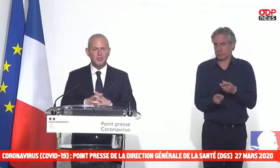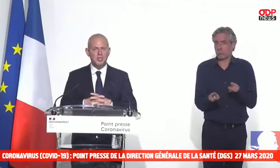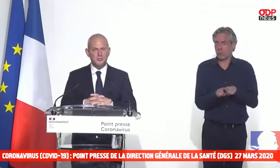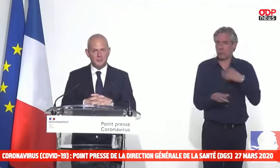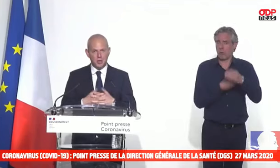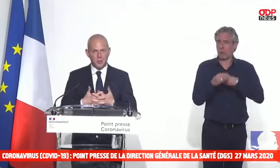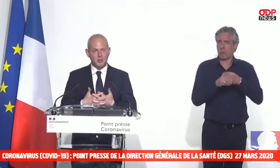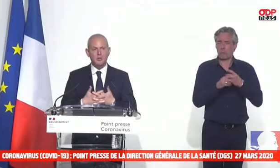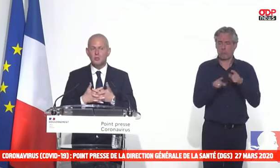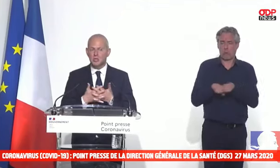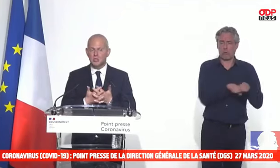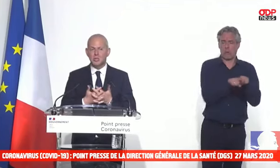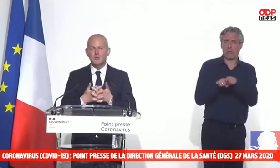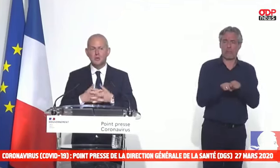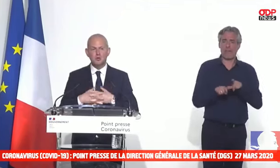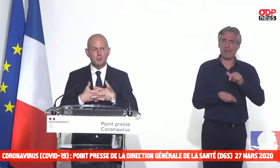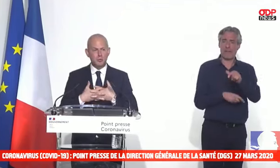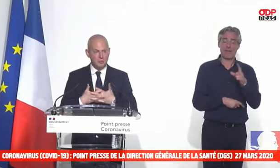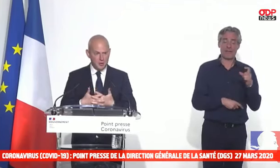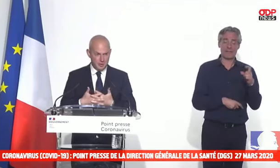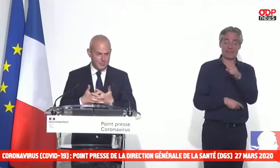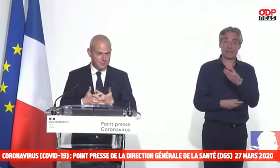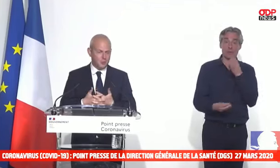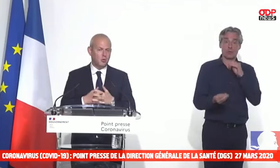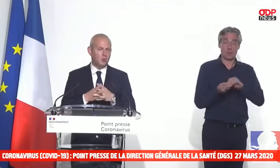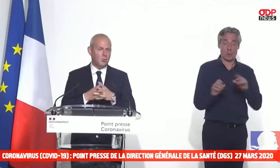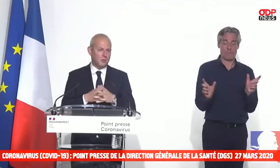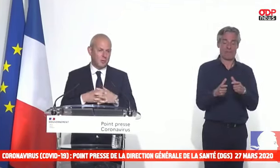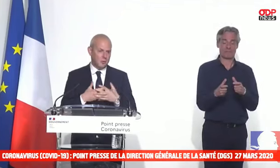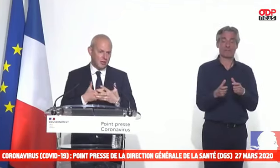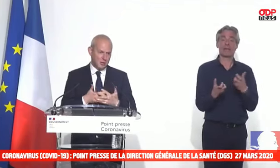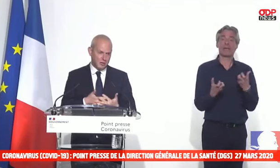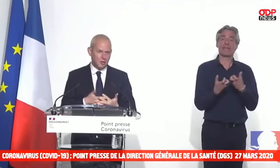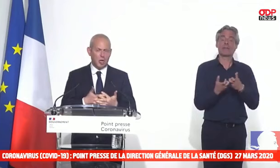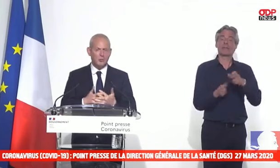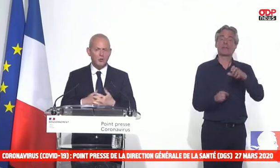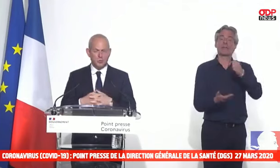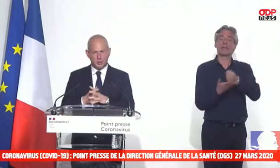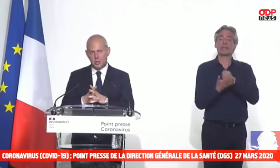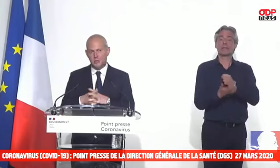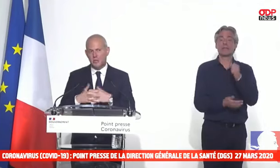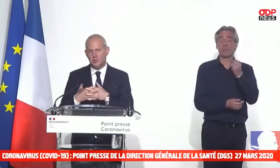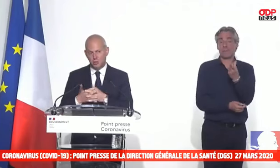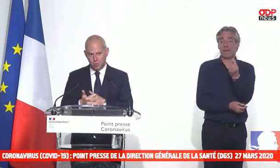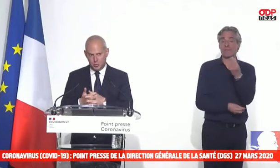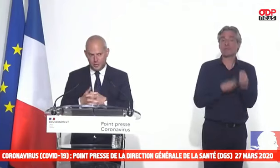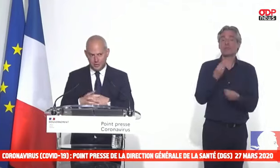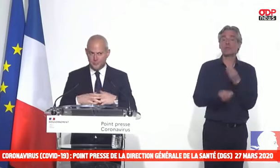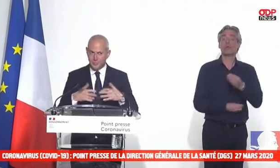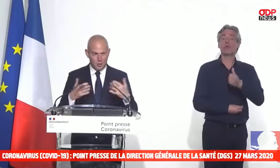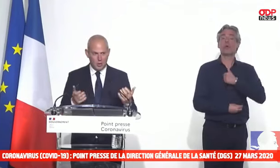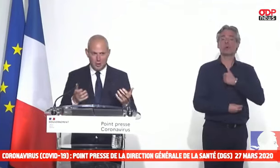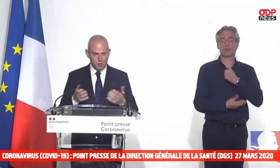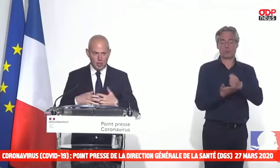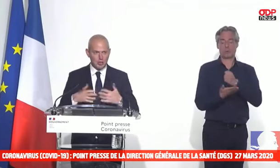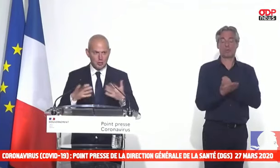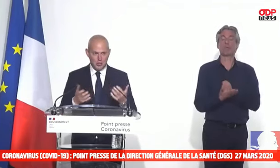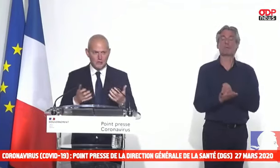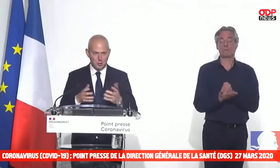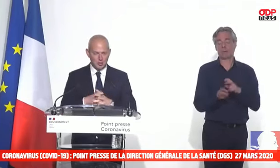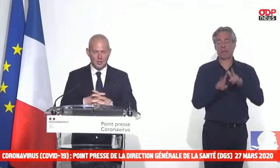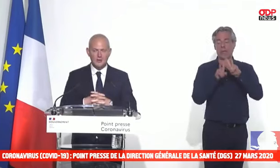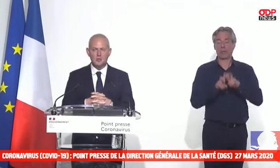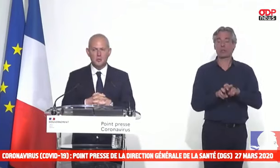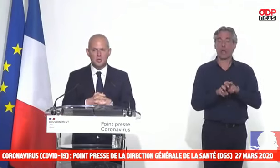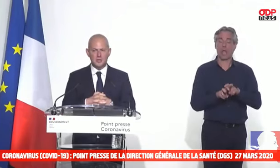monde entier, qui permettront de détecter le virus plus vite, soit par ce qu'on appelle des tests rapides, soit par ce qu'on appelle des autotests. Et la recherche et